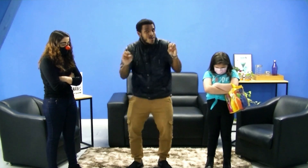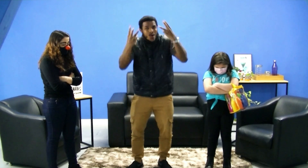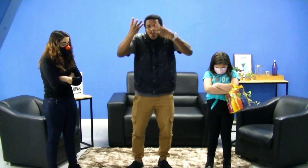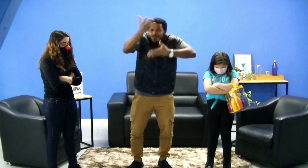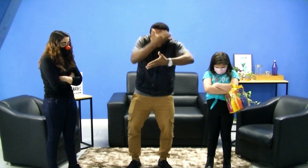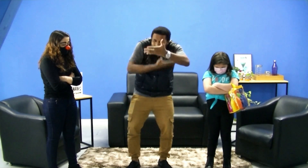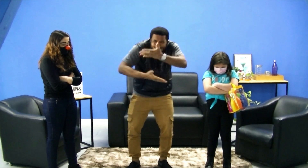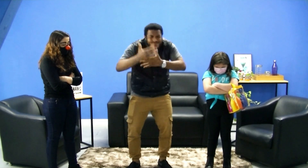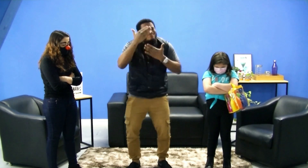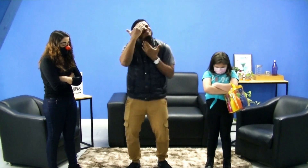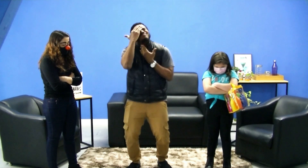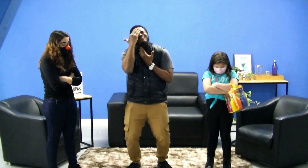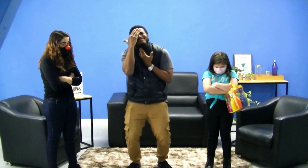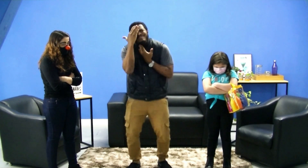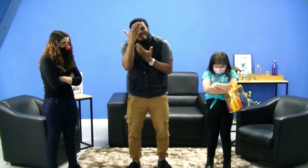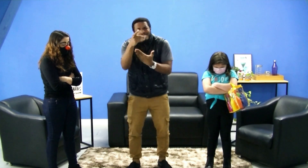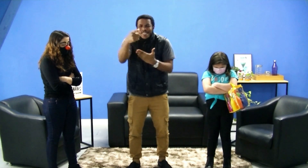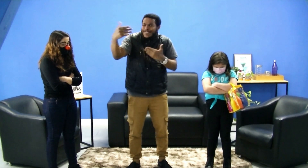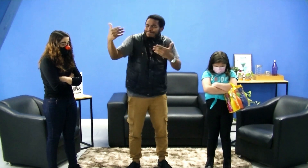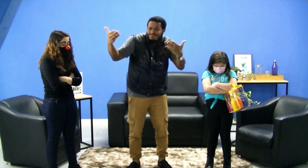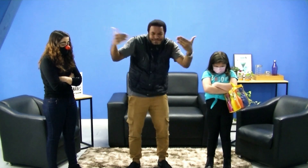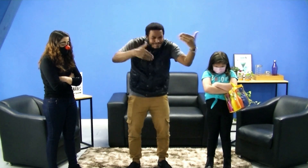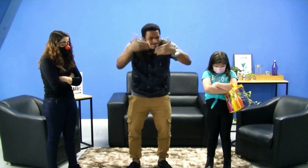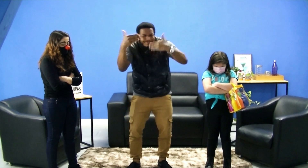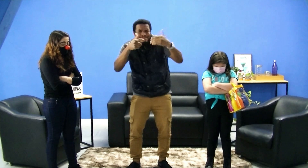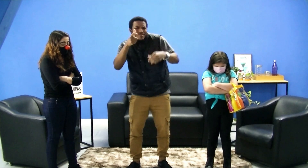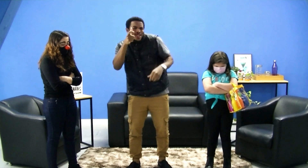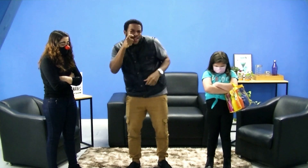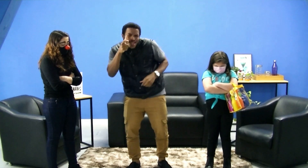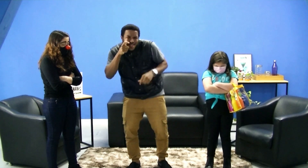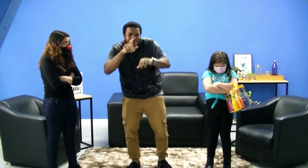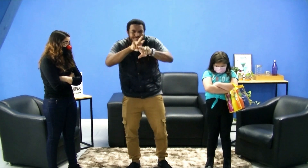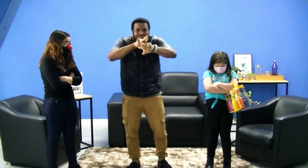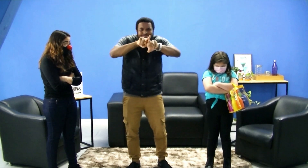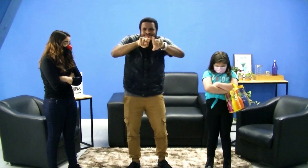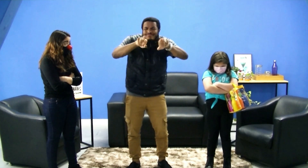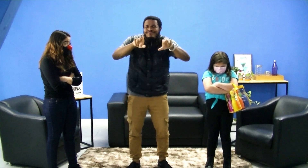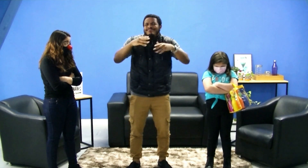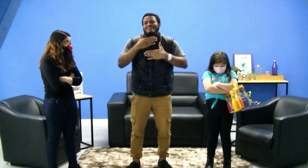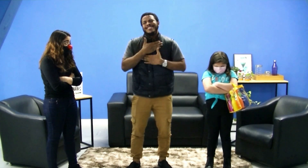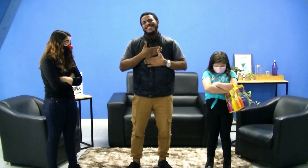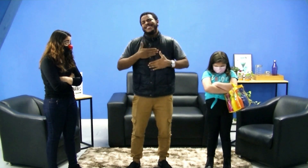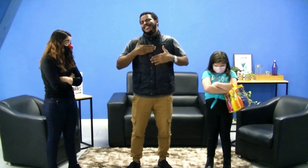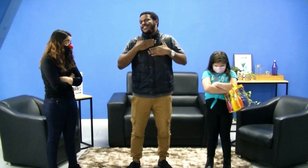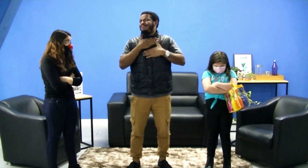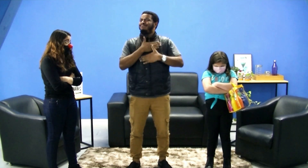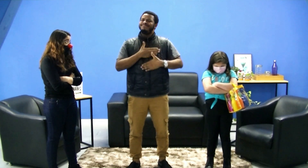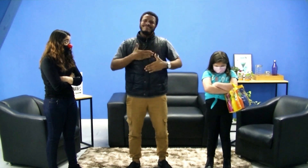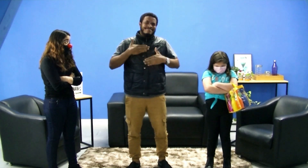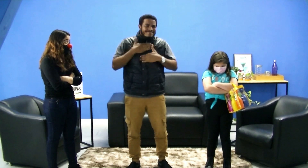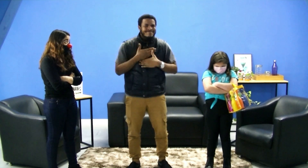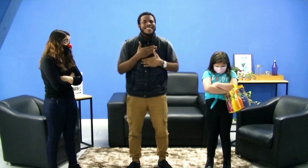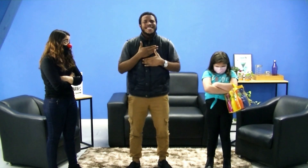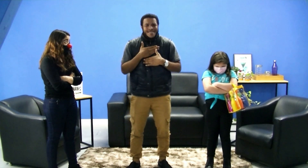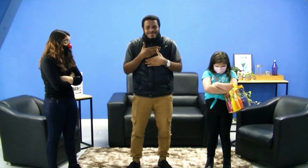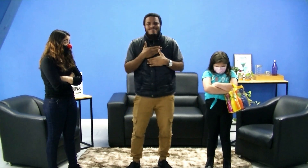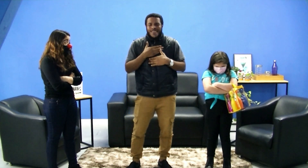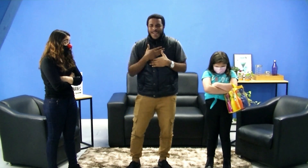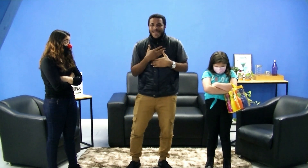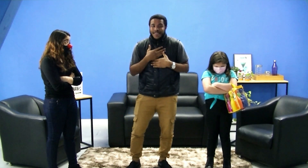Então, muito obrigado pelo Libras Talk Show especial das crianças, de vocês terem participado desse programa. Espero que vocês